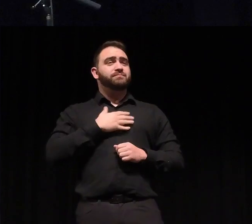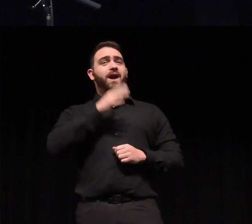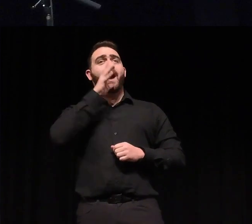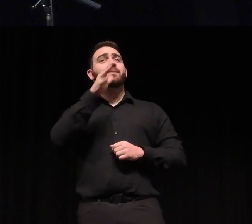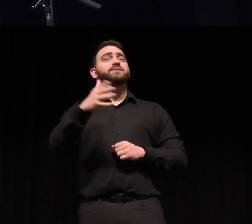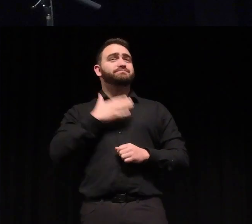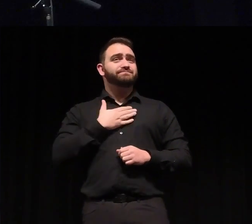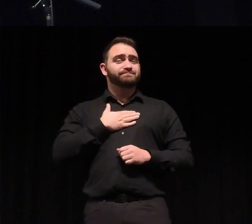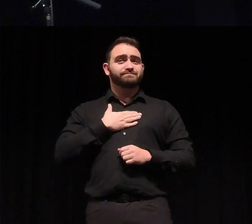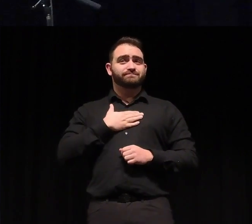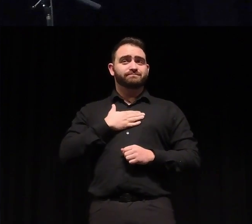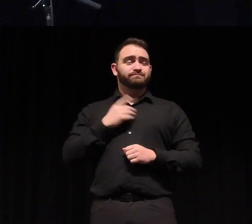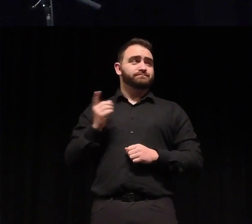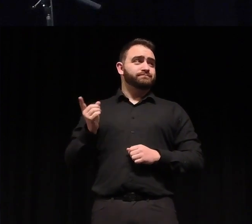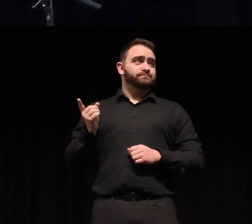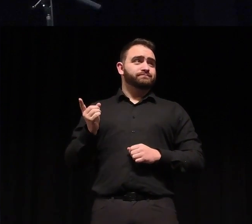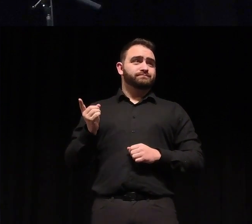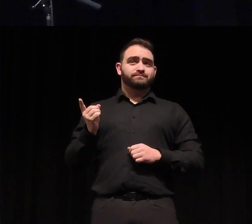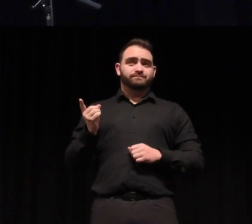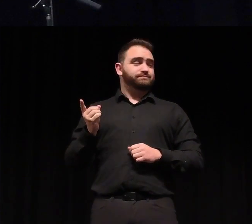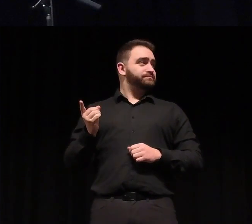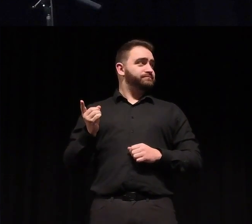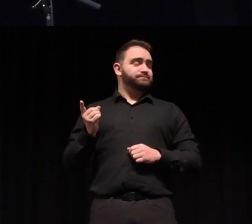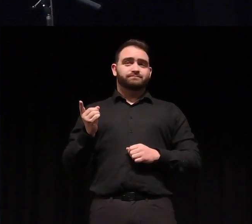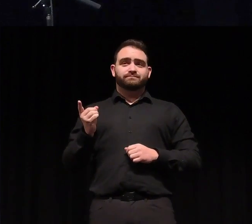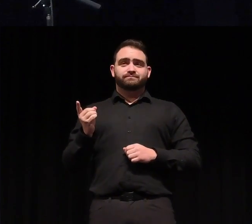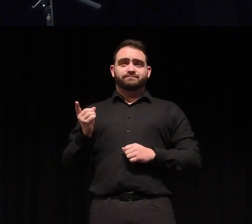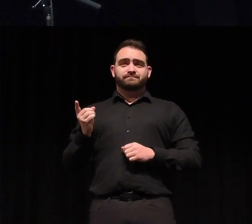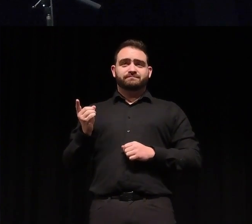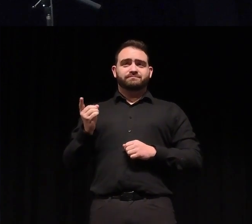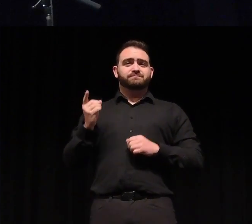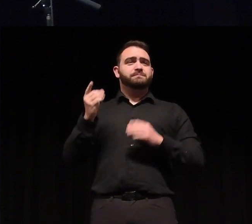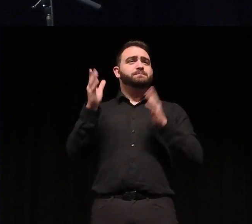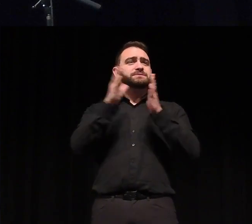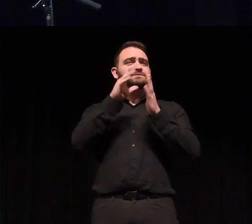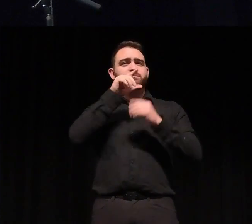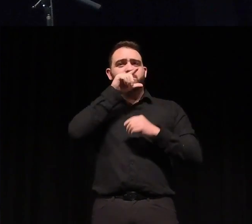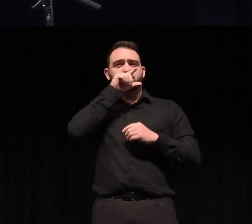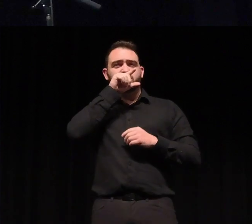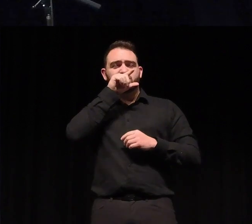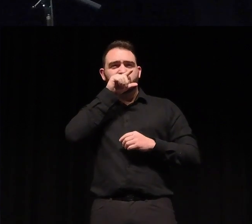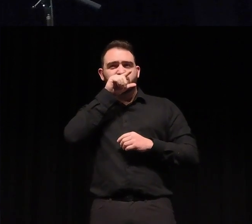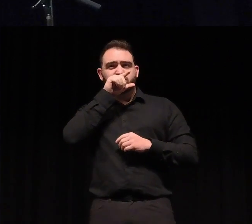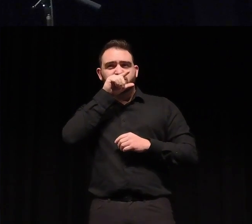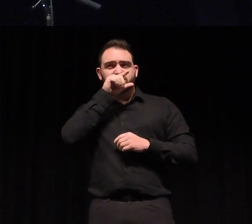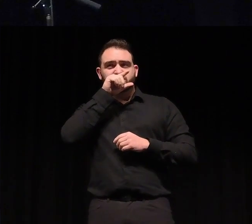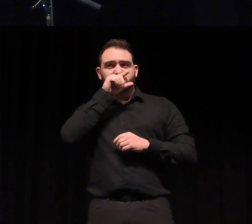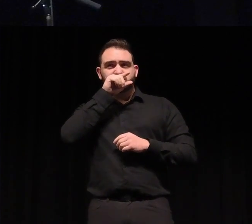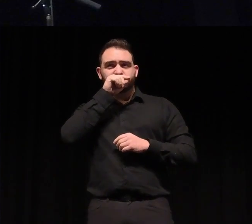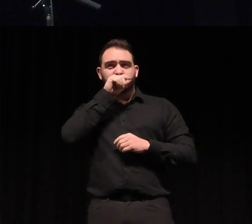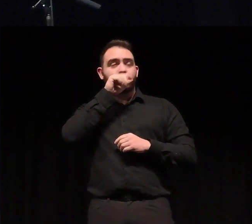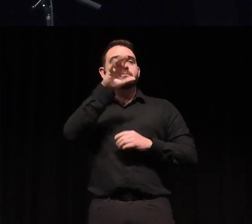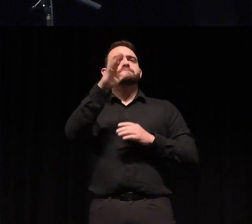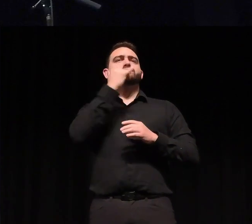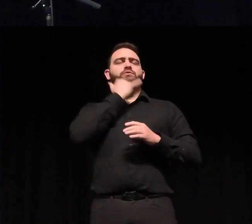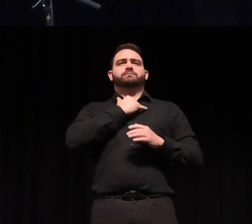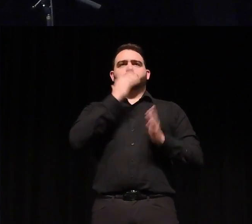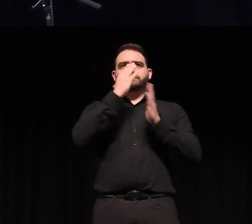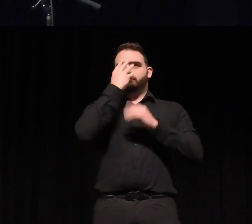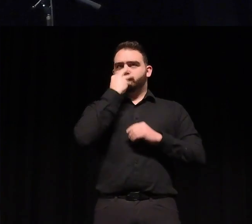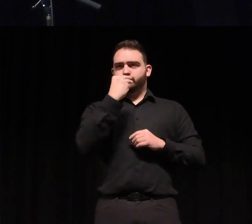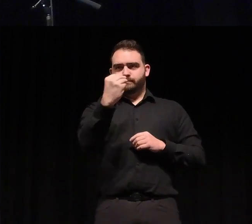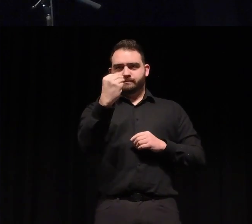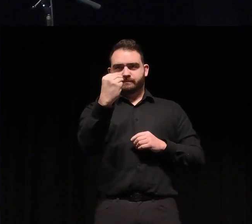il y avait un petit loup. Chez nous, le petit loup, c'est le